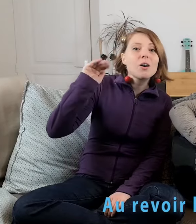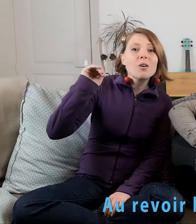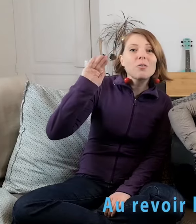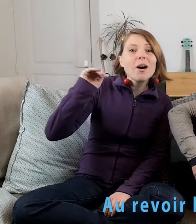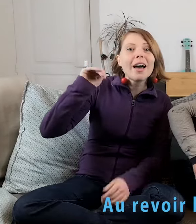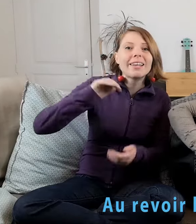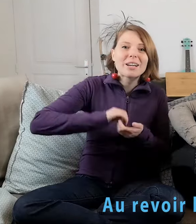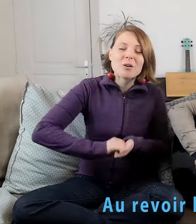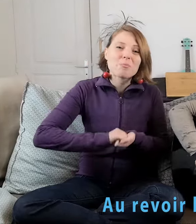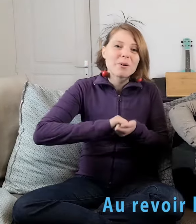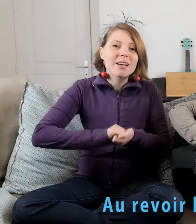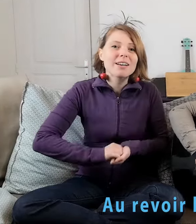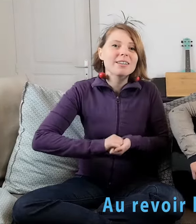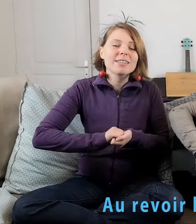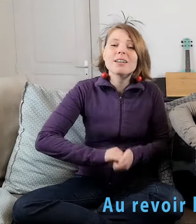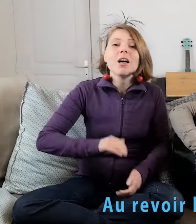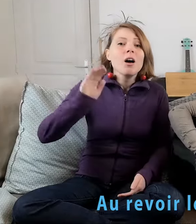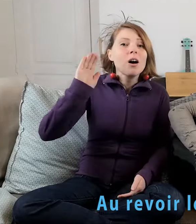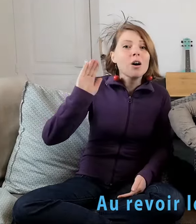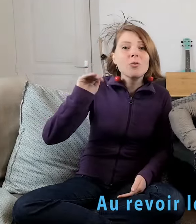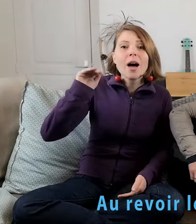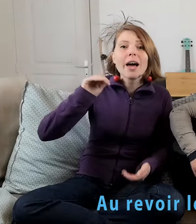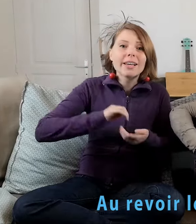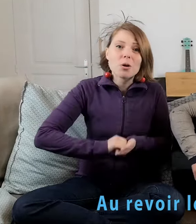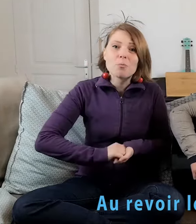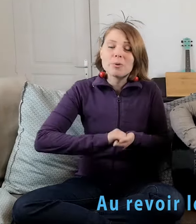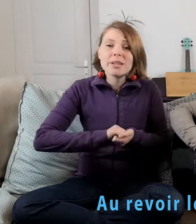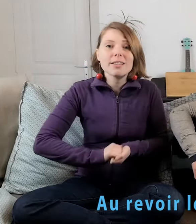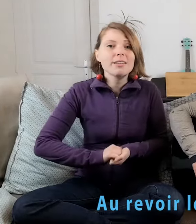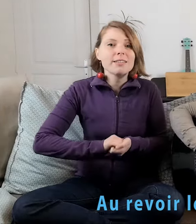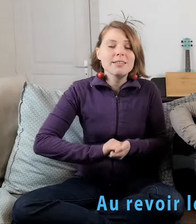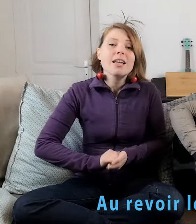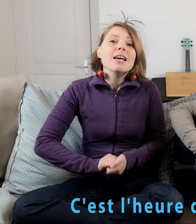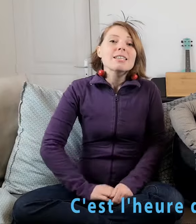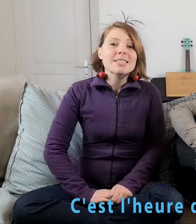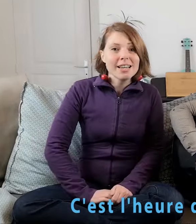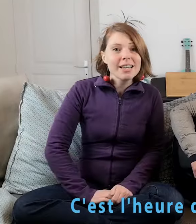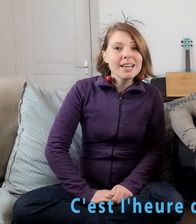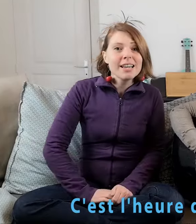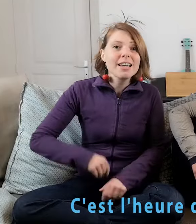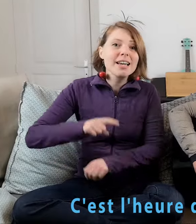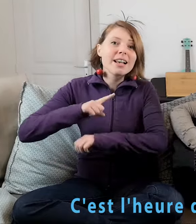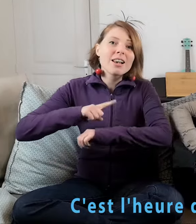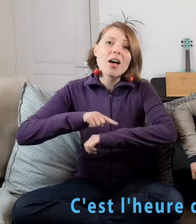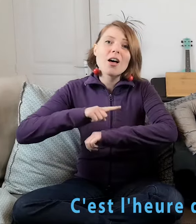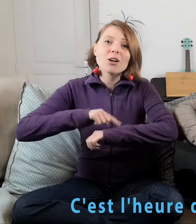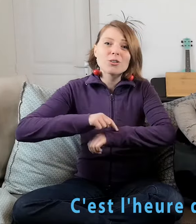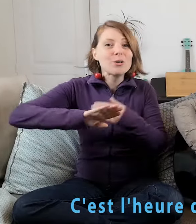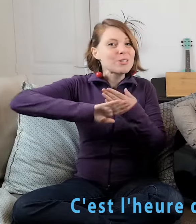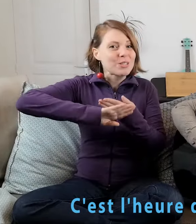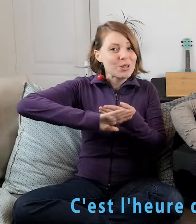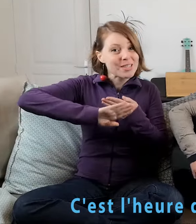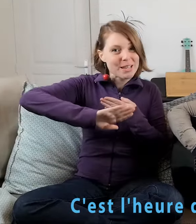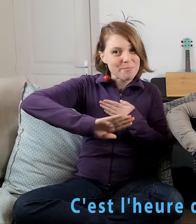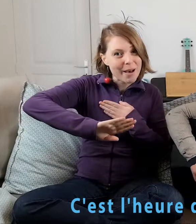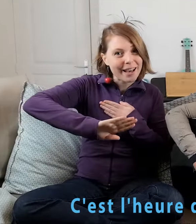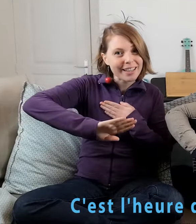Au revoir les copains, au revoir les copines. C'est l'heure de se